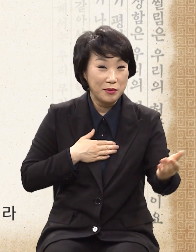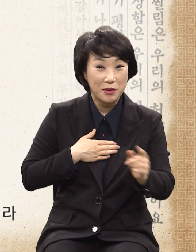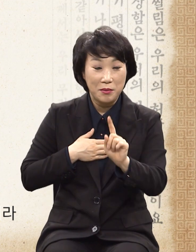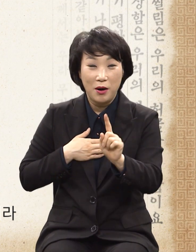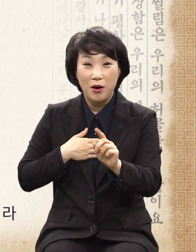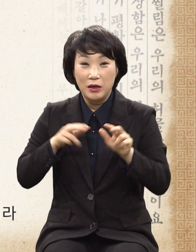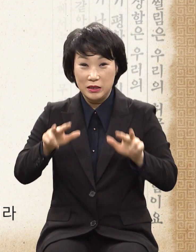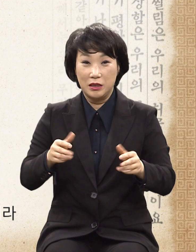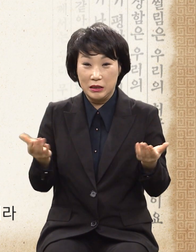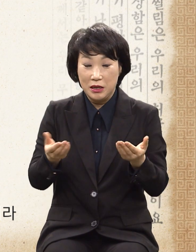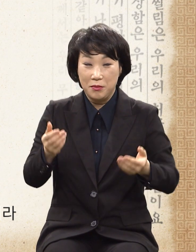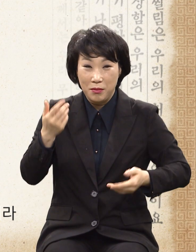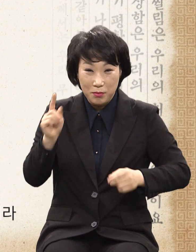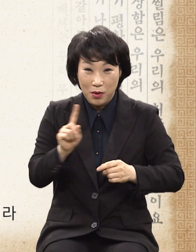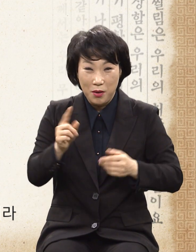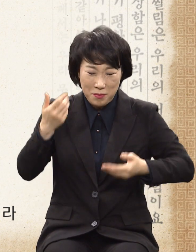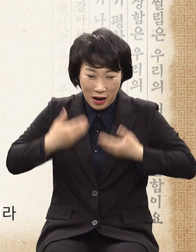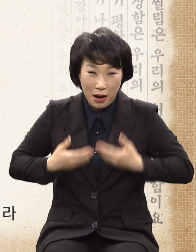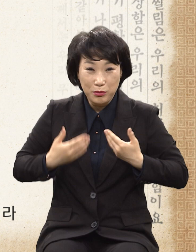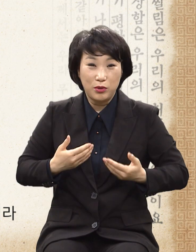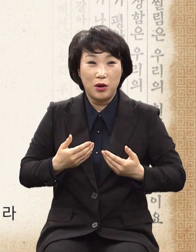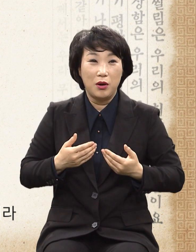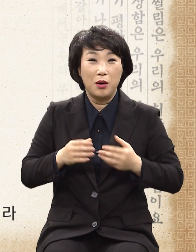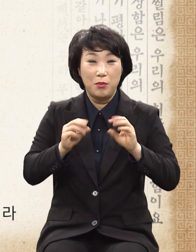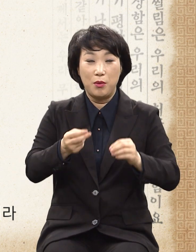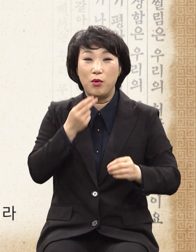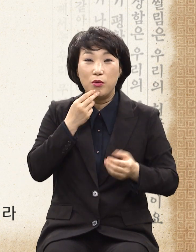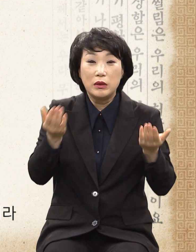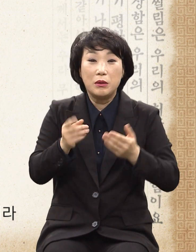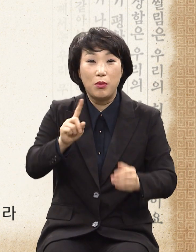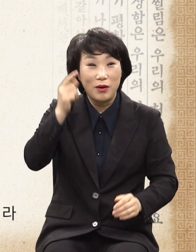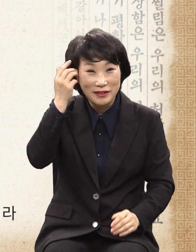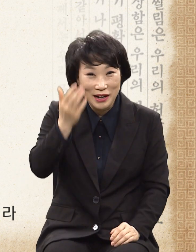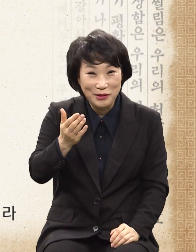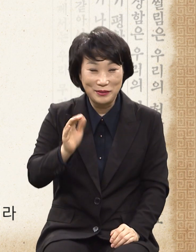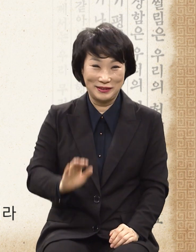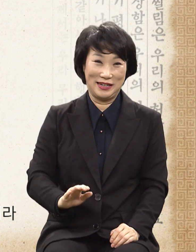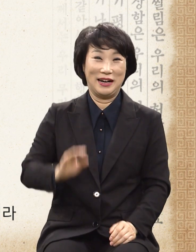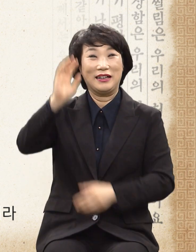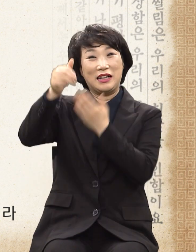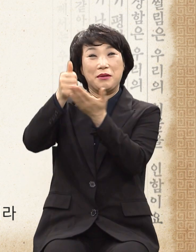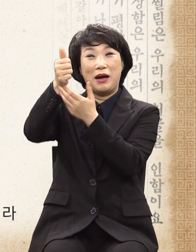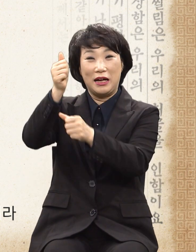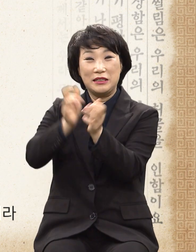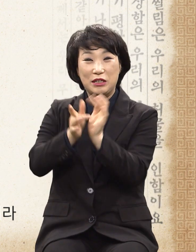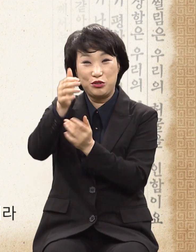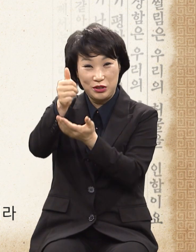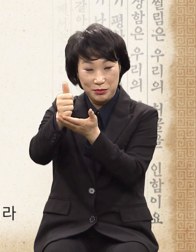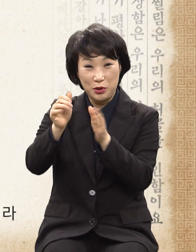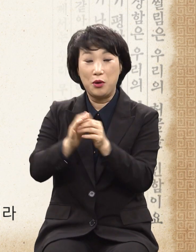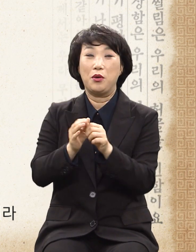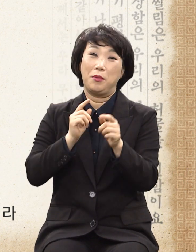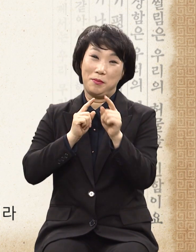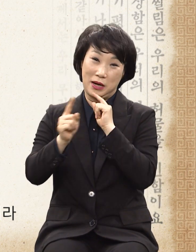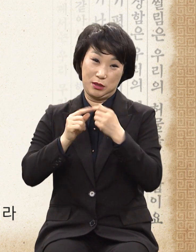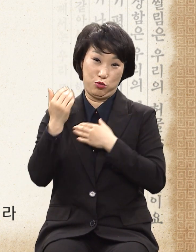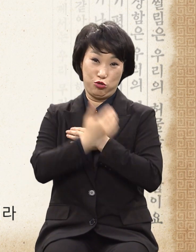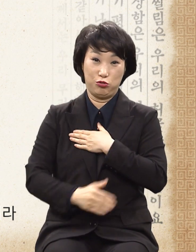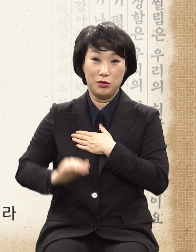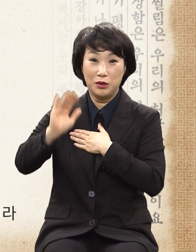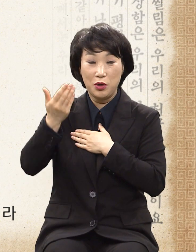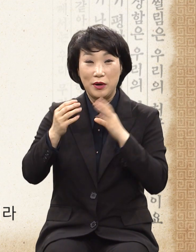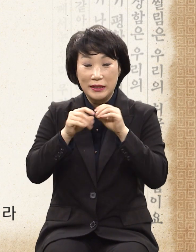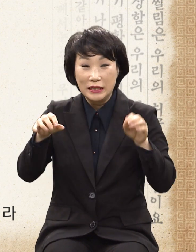일을 바쁘게 쉬지 않고 있는가? 하나님의 아들 예수께서도 말씀이 육신이 되어 이